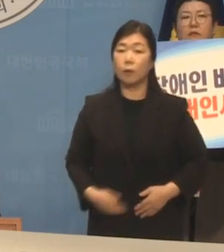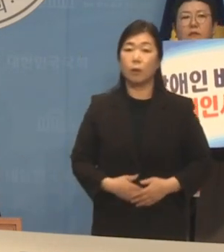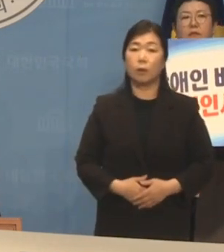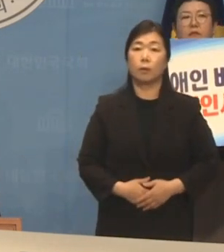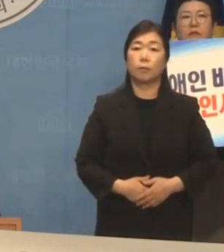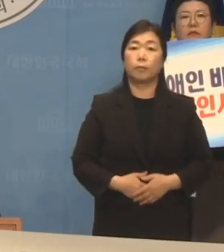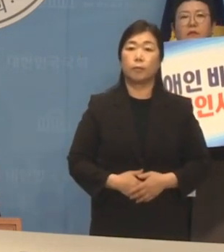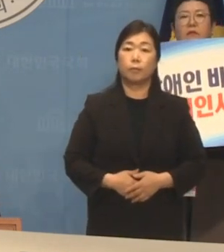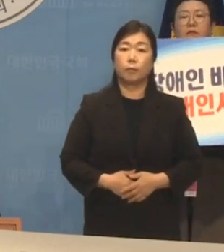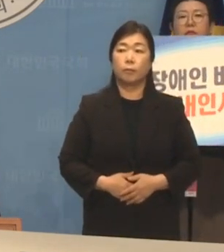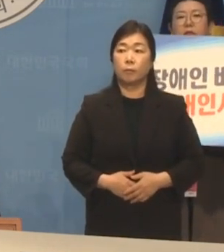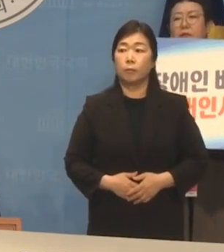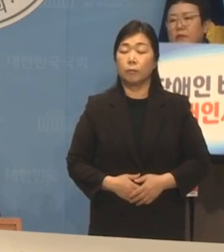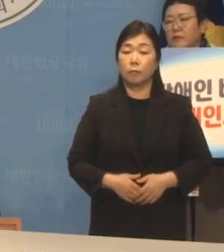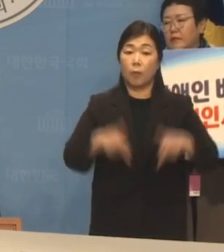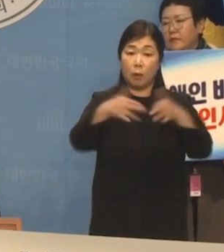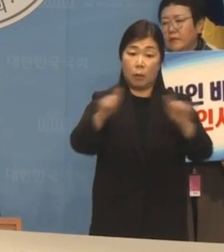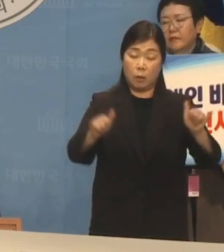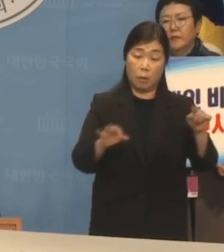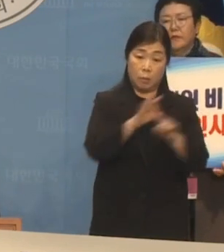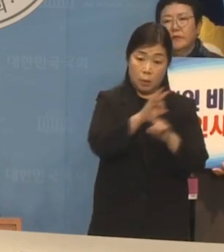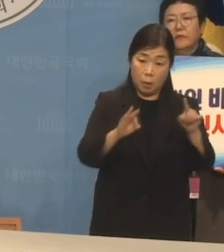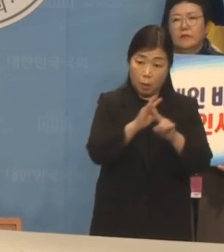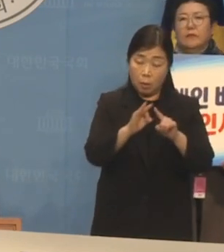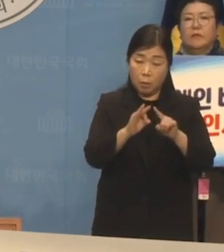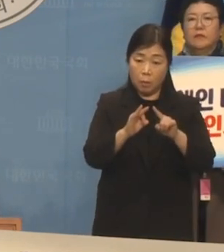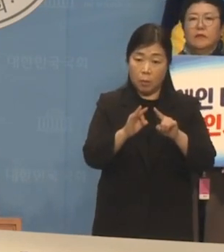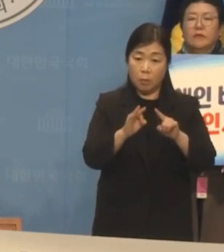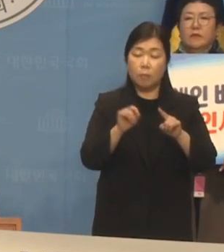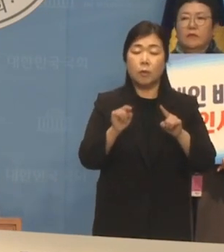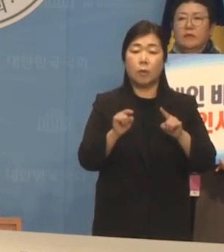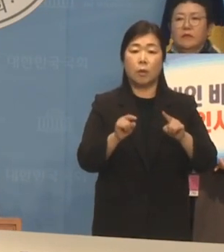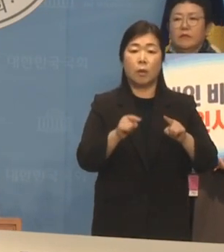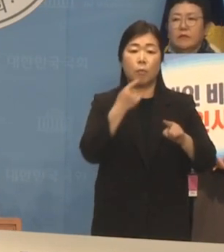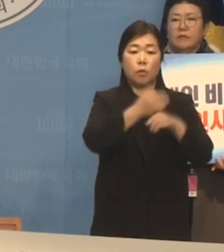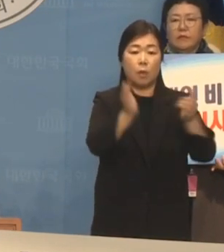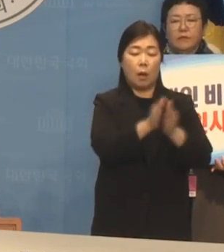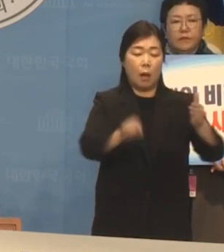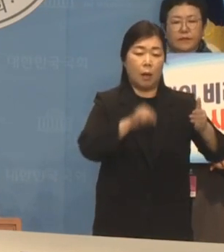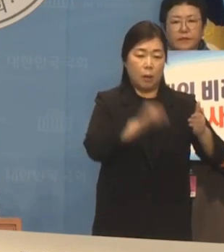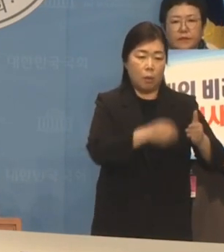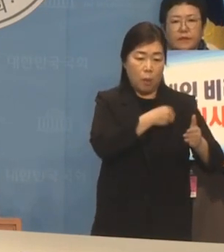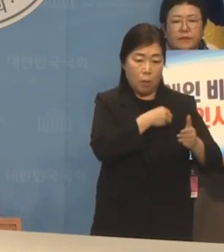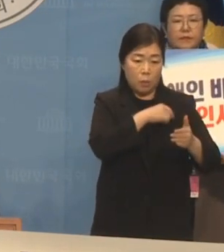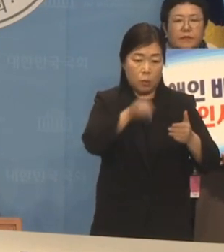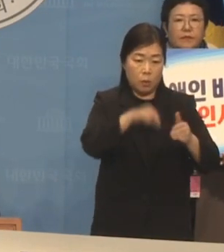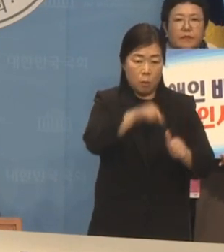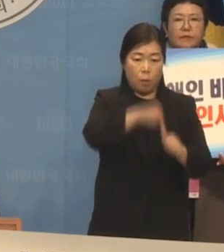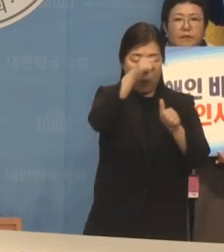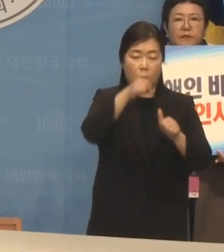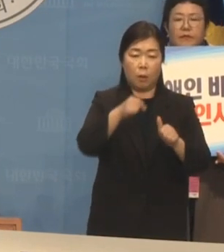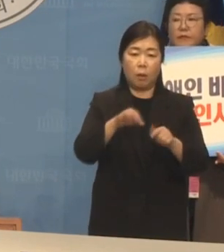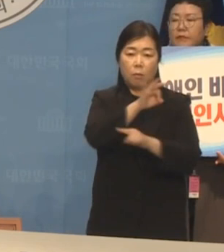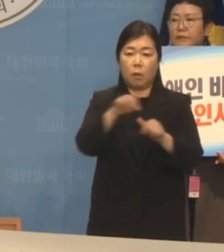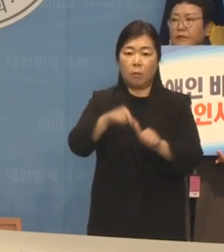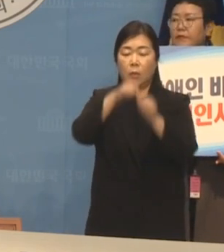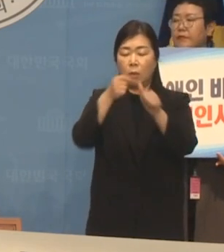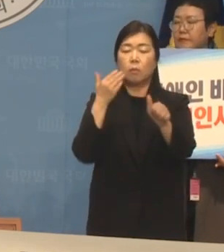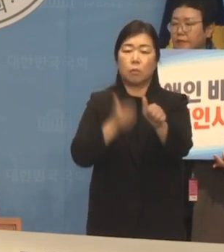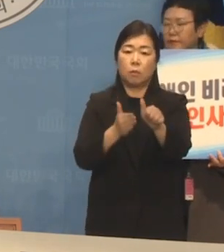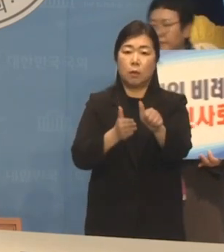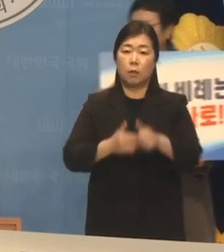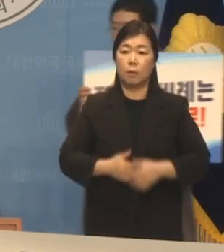저기 장애인 비례 당내 인사로 당선권에 배정하라 제